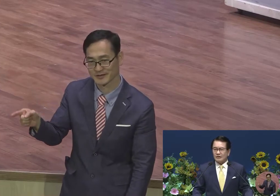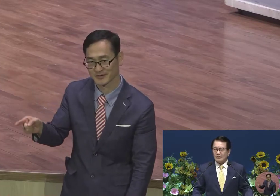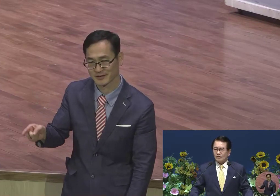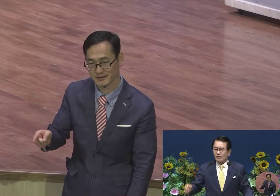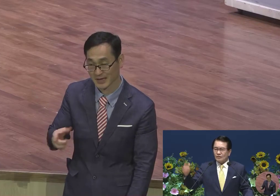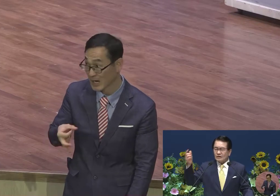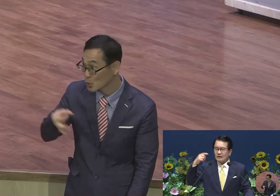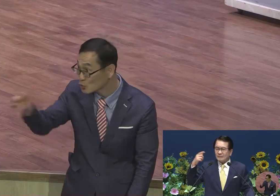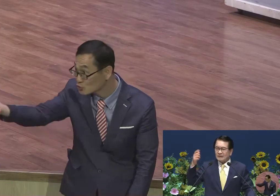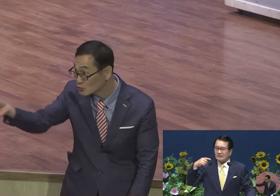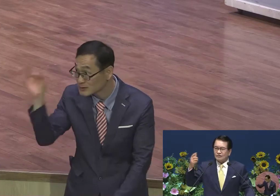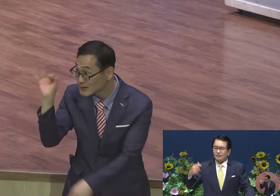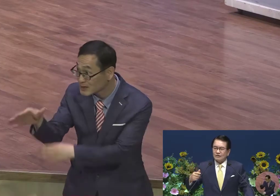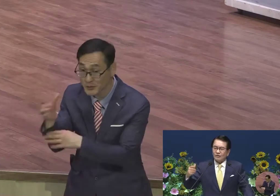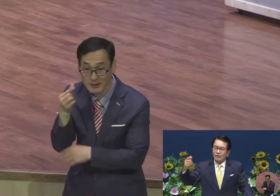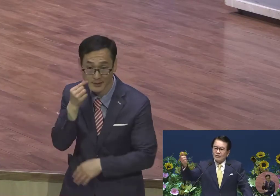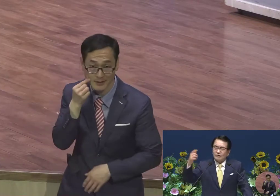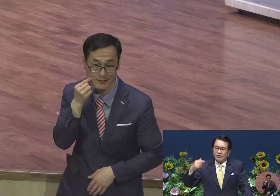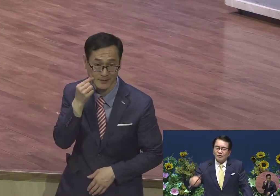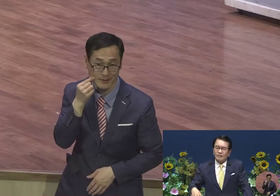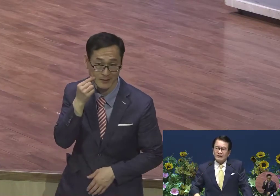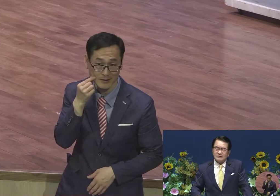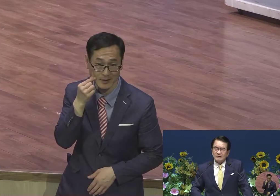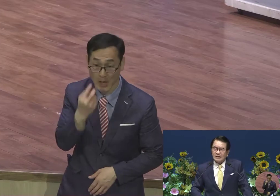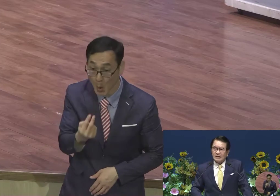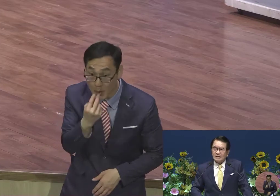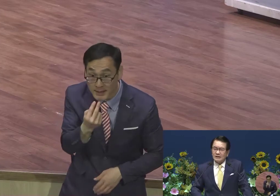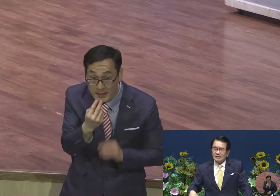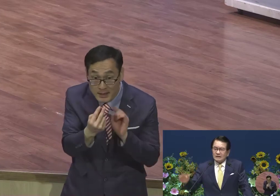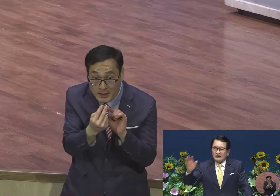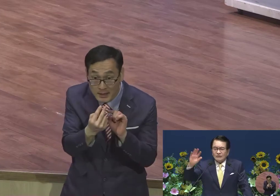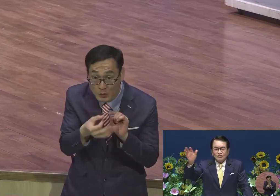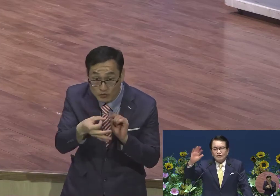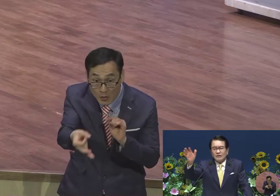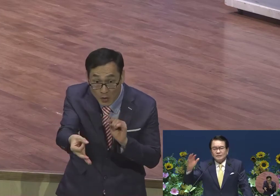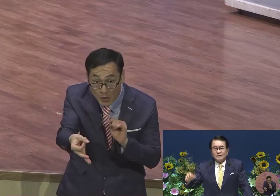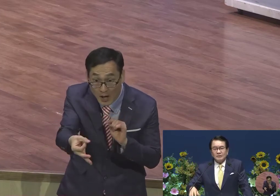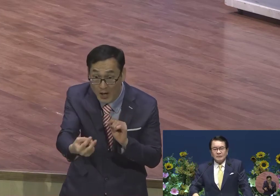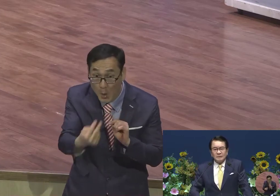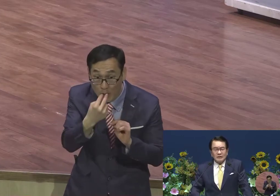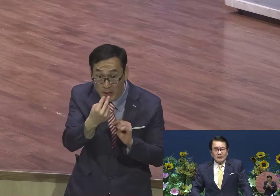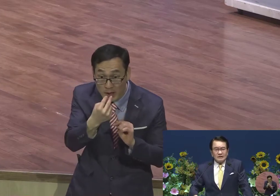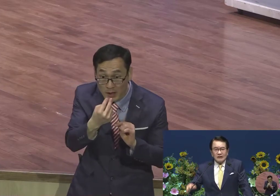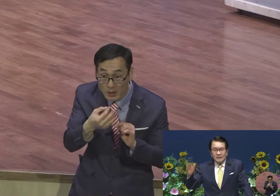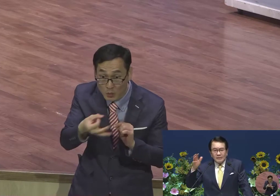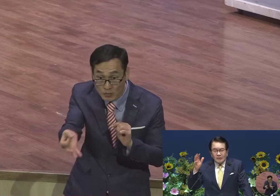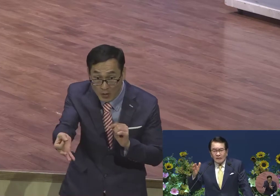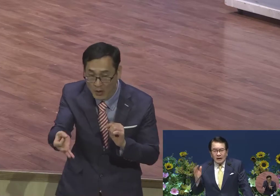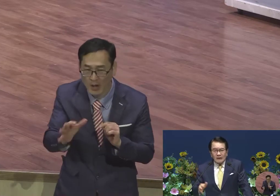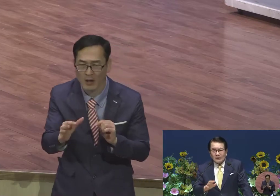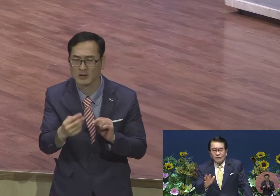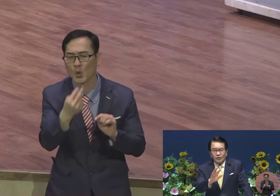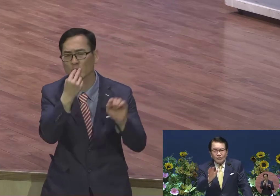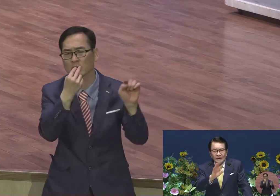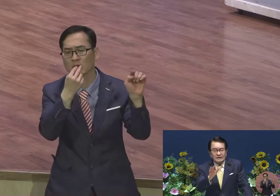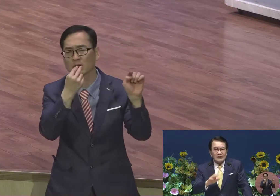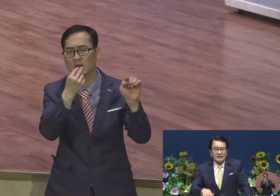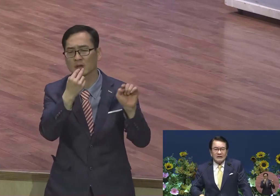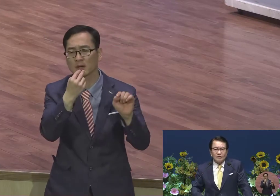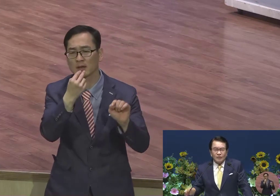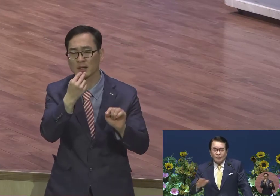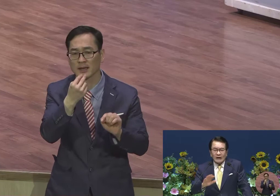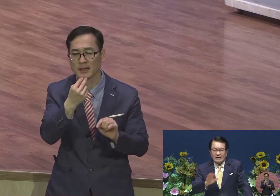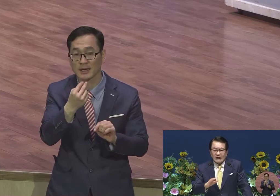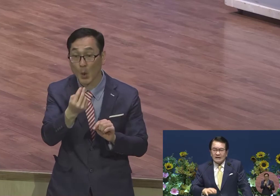없어요 여러분 공기를 안 마시면 죽는데 공기를 돈으로 마십니까 치를 수가 없어요 이 생명과 관계는 돈으로